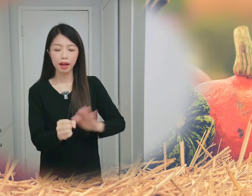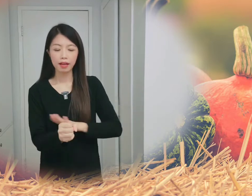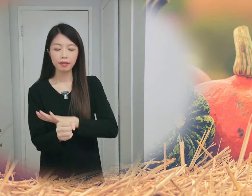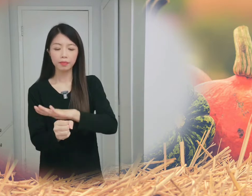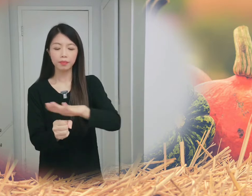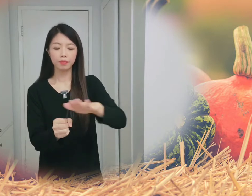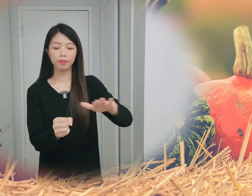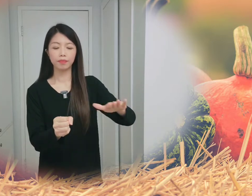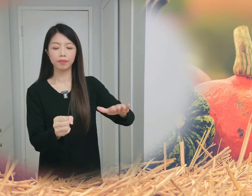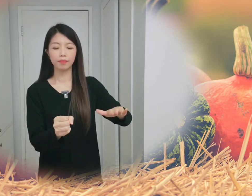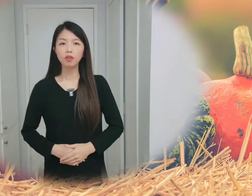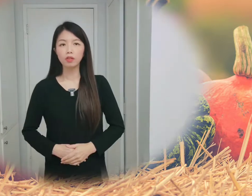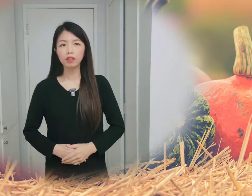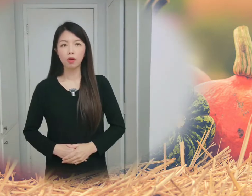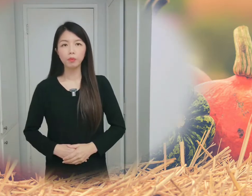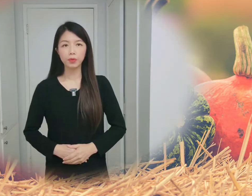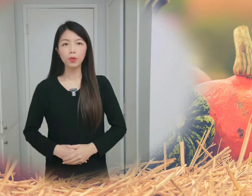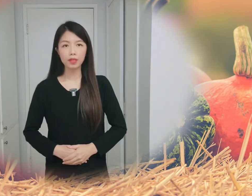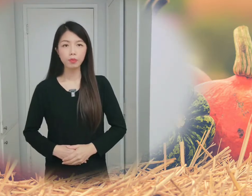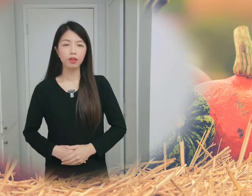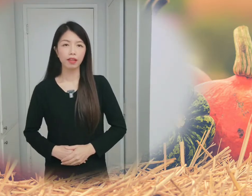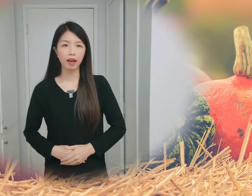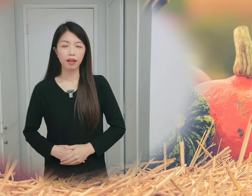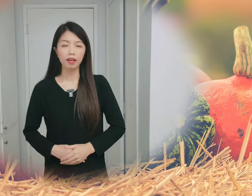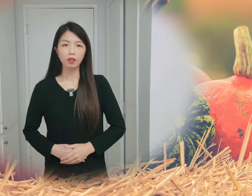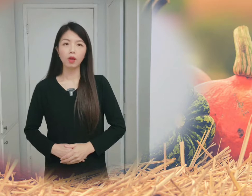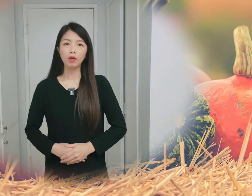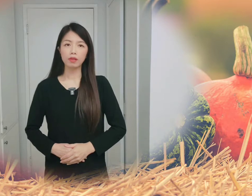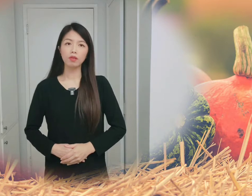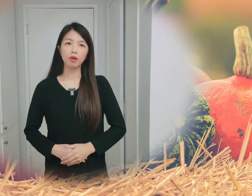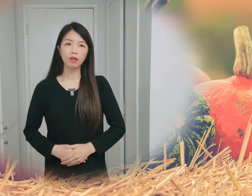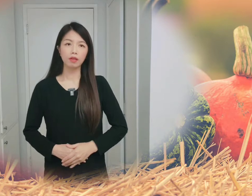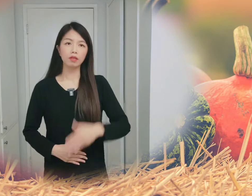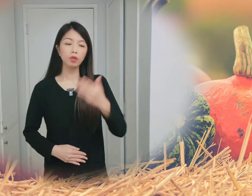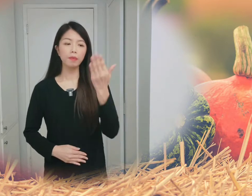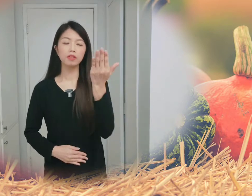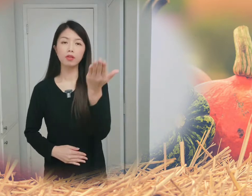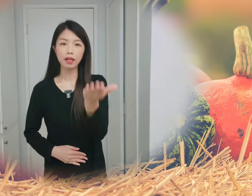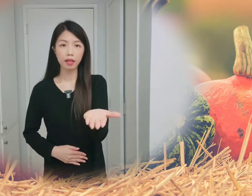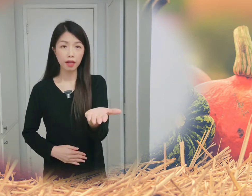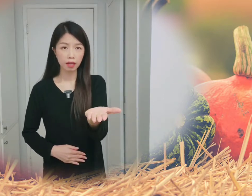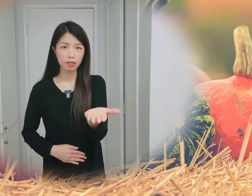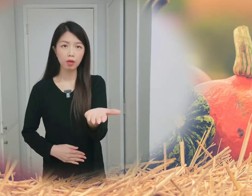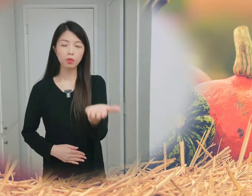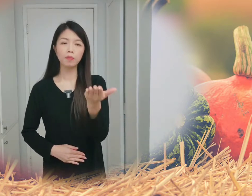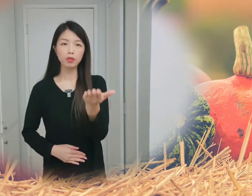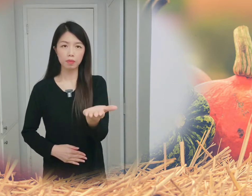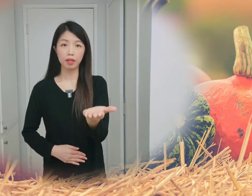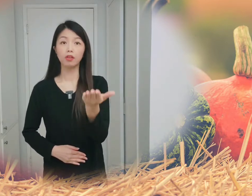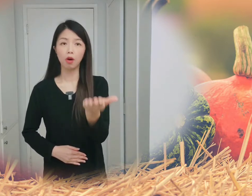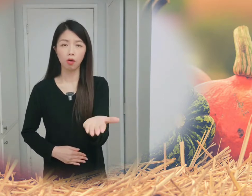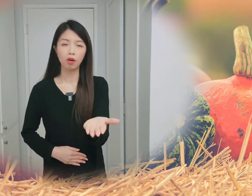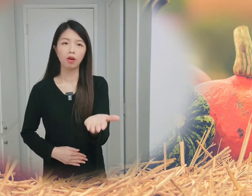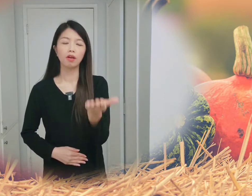나의 사랑, 너는 어여쁘고 참 귀하다. 너라고 한 뜻의 수어는 손을 펴서 상대를 향해서 손을